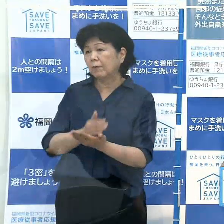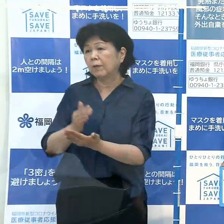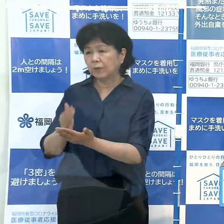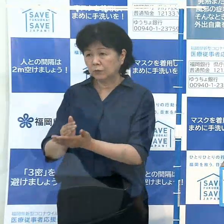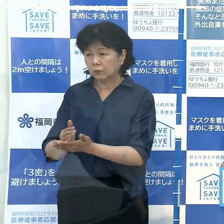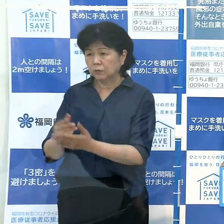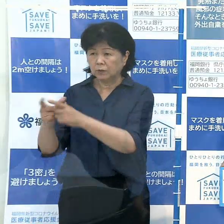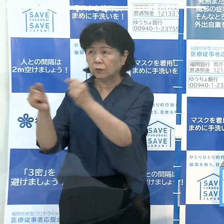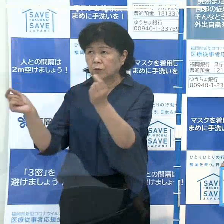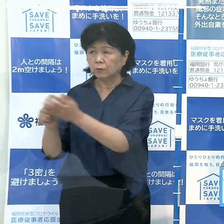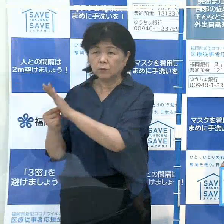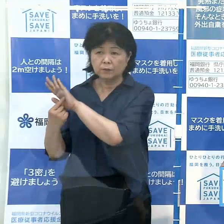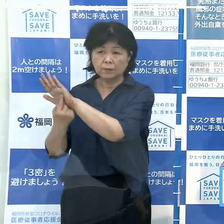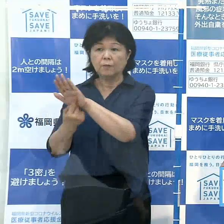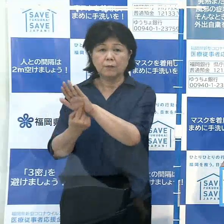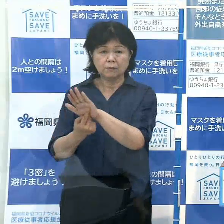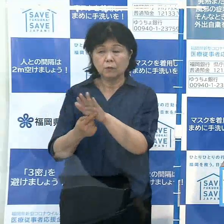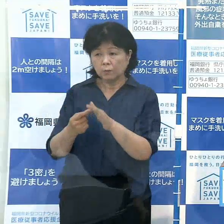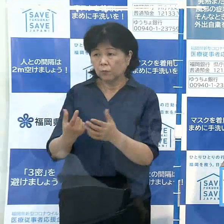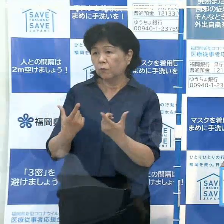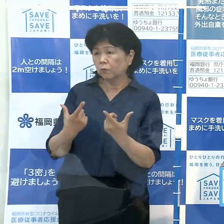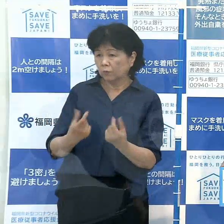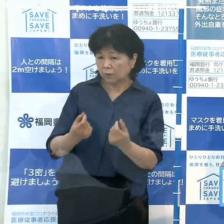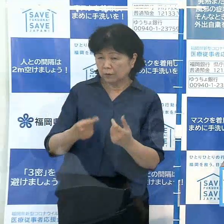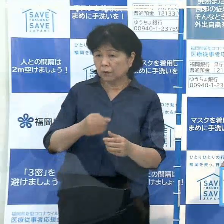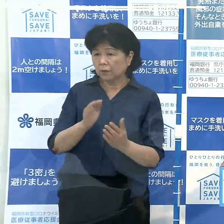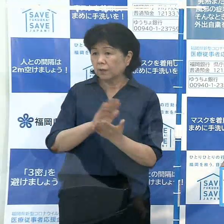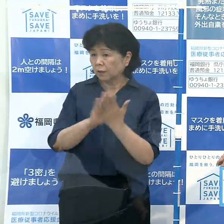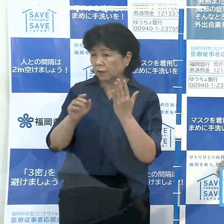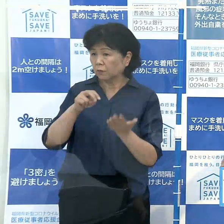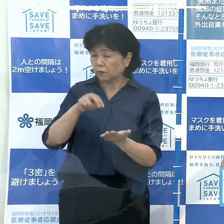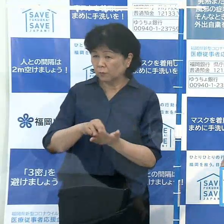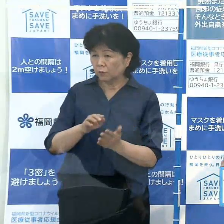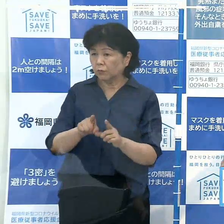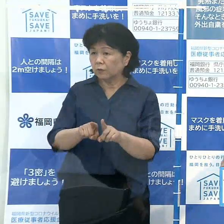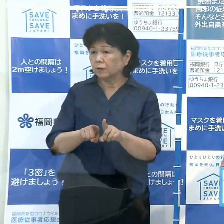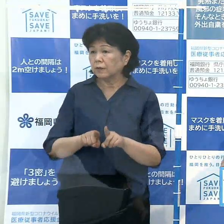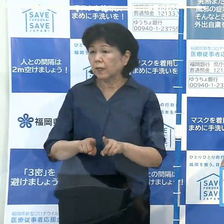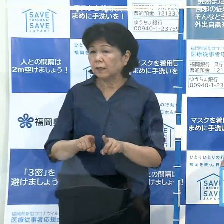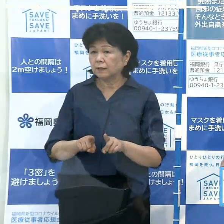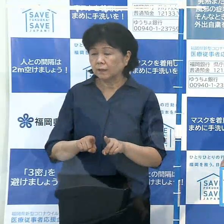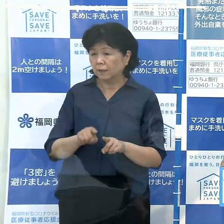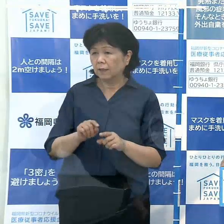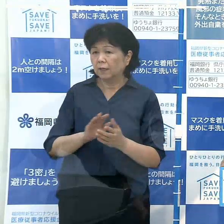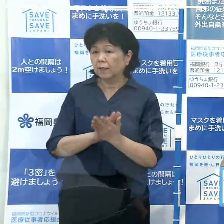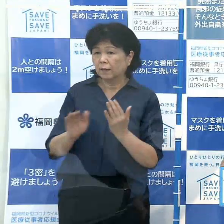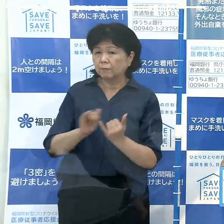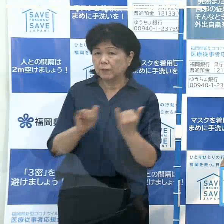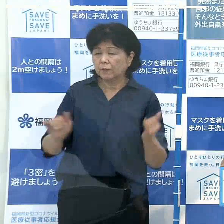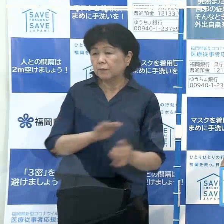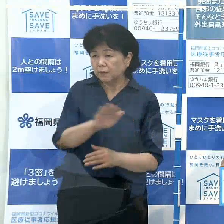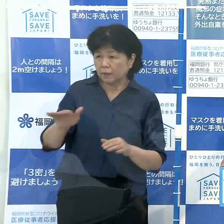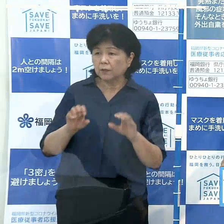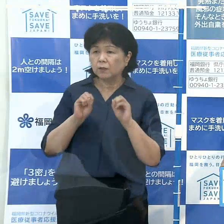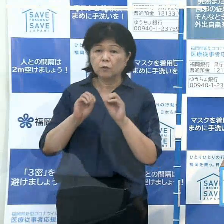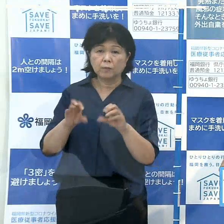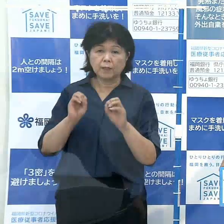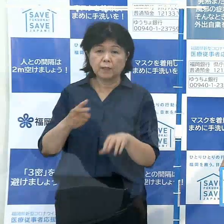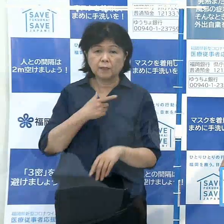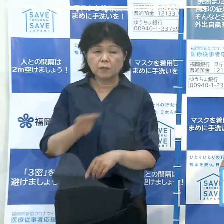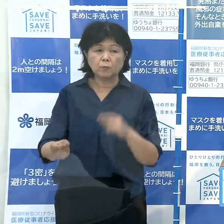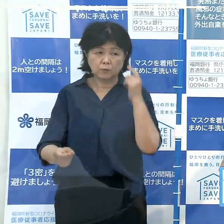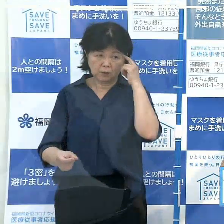ので、その点については県庁の職員についてもそれを呼びかけていこうと、それは思います